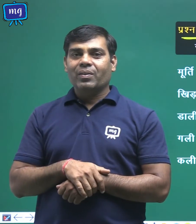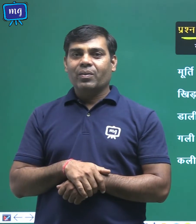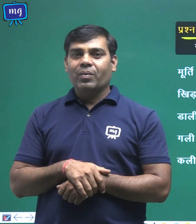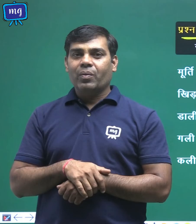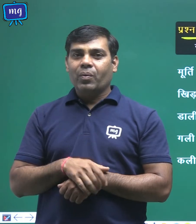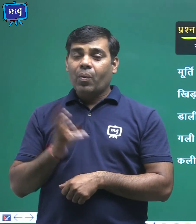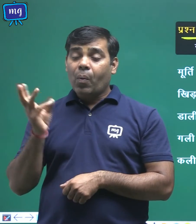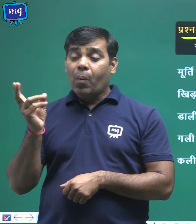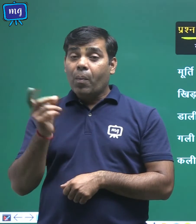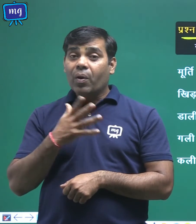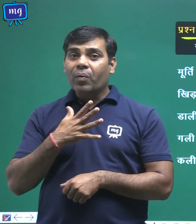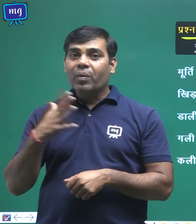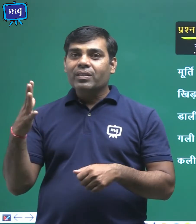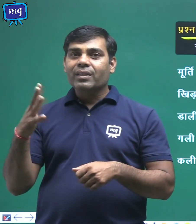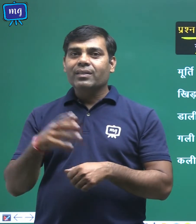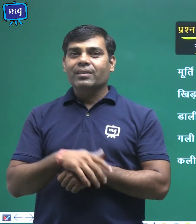बहुवचन